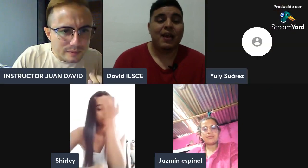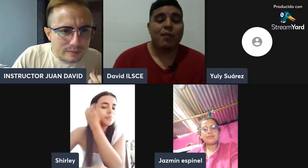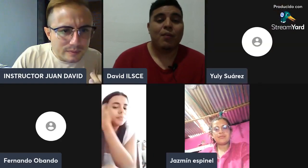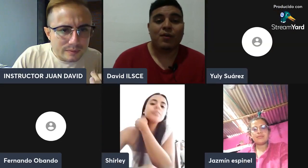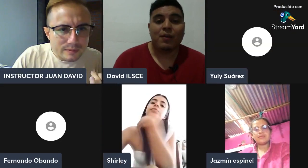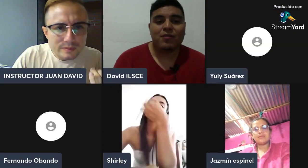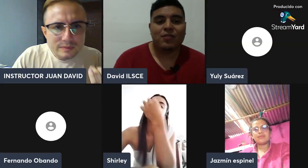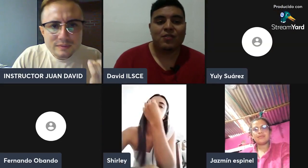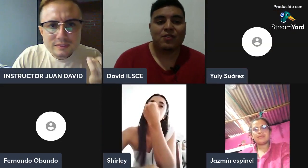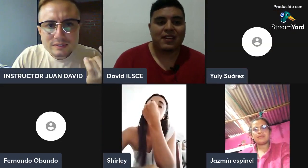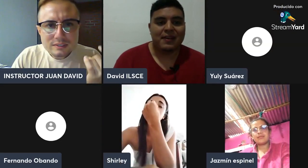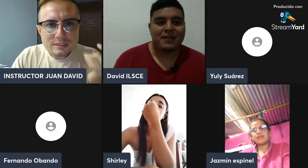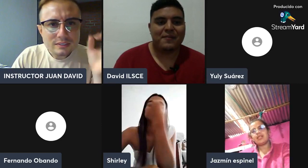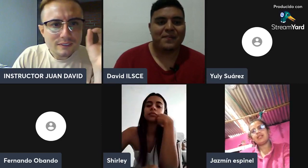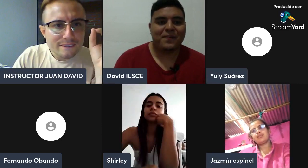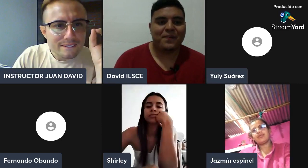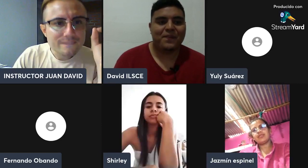Bueno, vamos con otra.